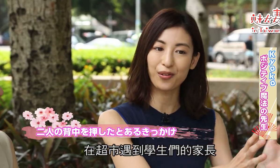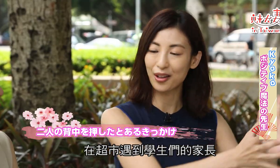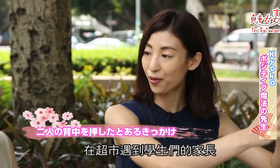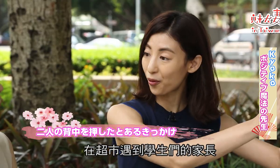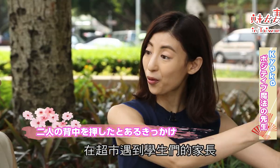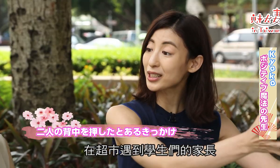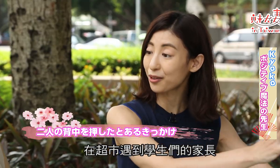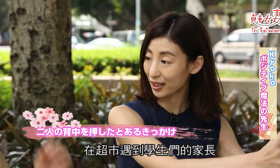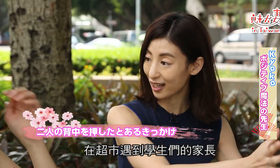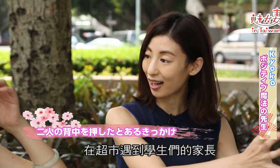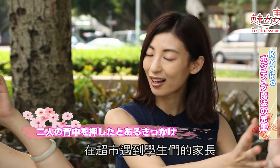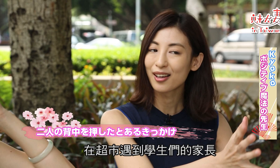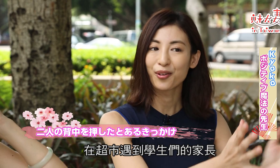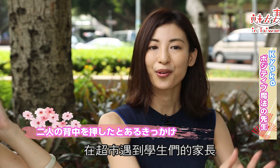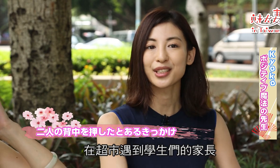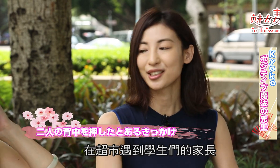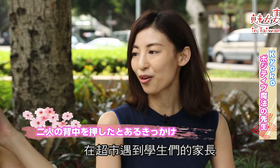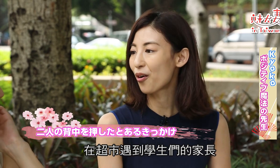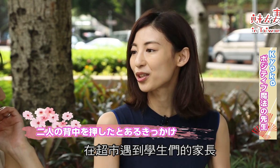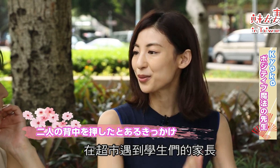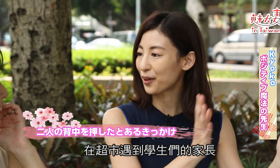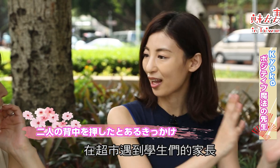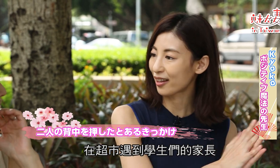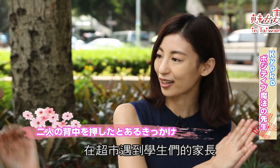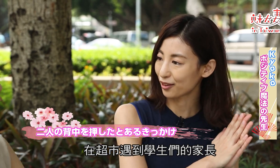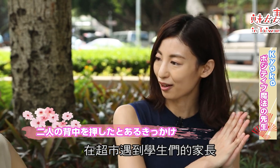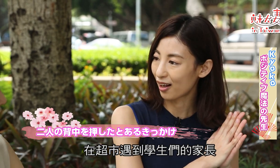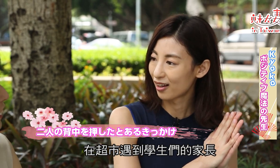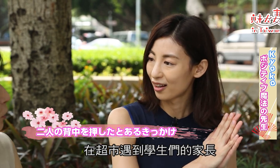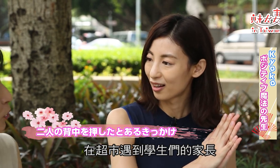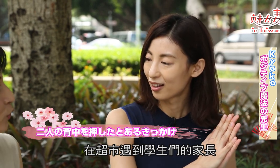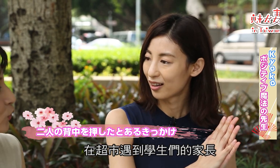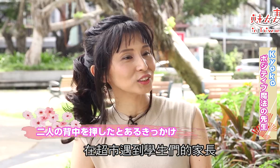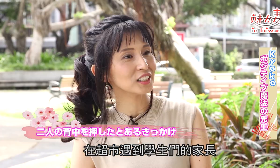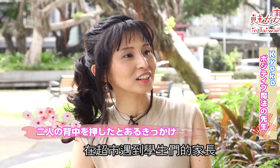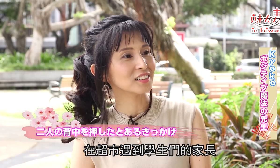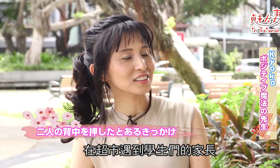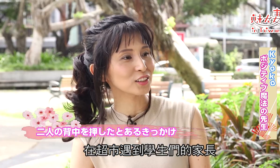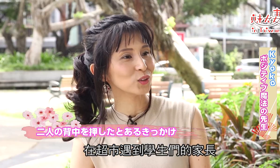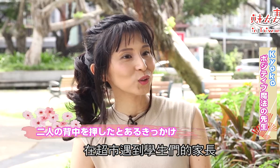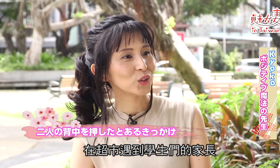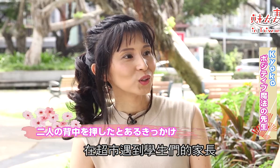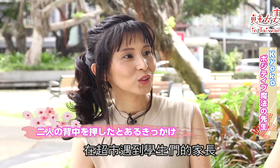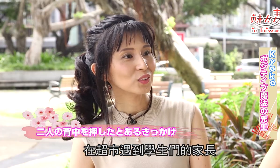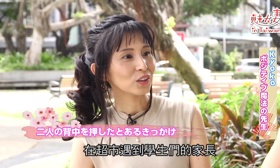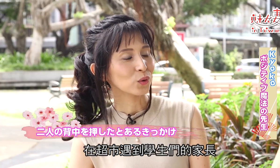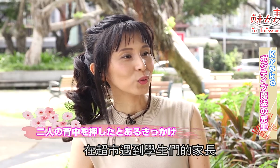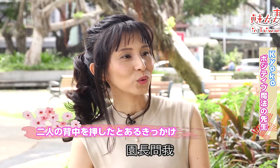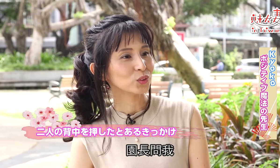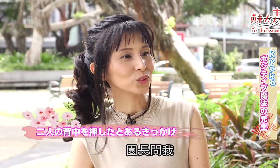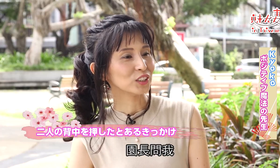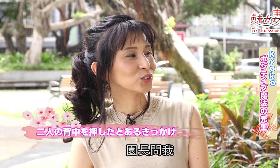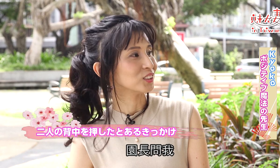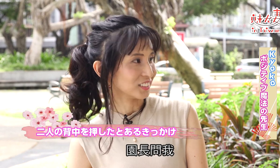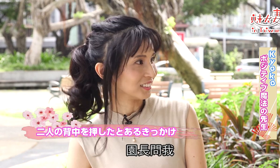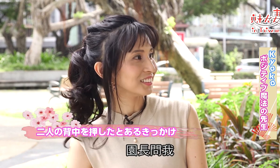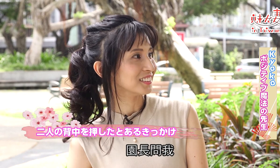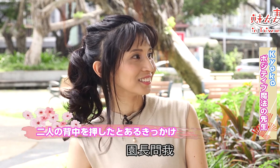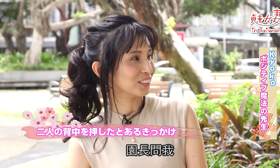あの保護者の方、 そうそうそうそう、 ご両親とスーパーで会ったりとか、 うん、そうですね。で、まあ、普通にしてたんですけど、うん、なんかこうちょっと園長先生に、はい、ちょ